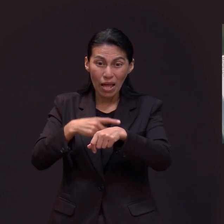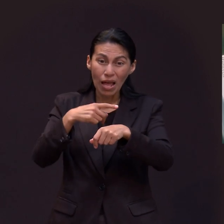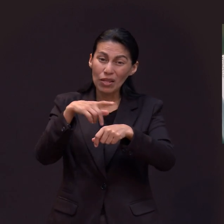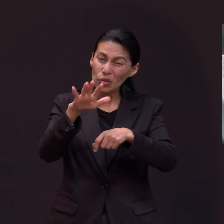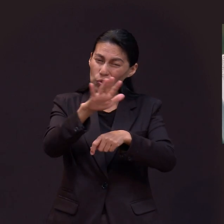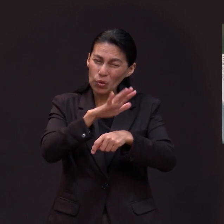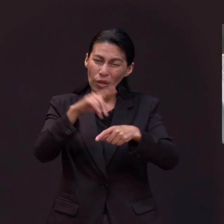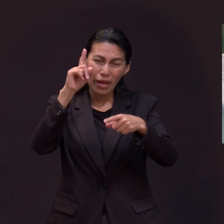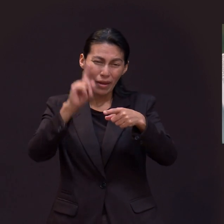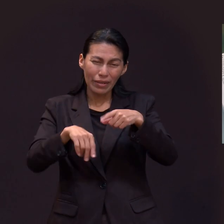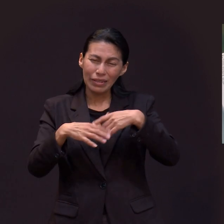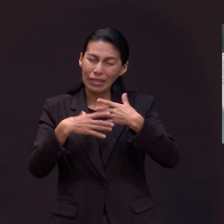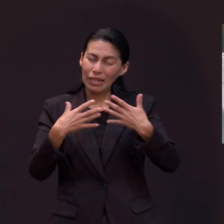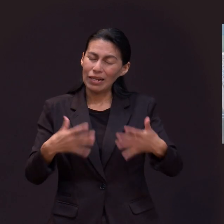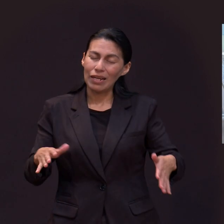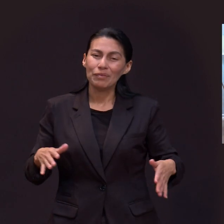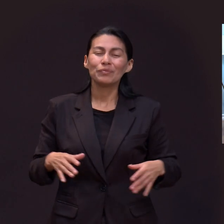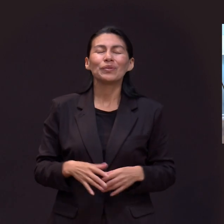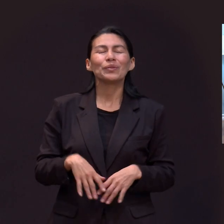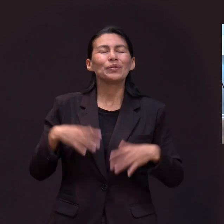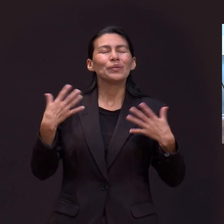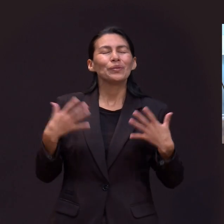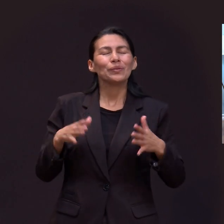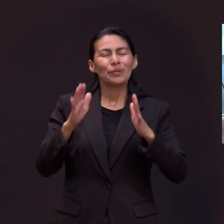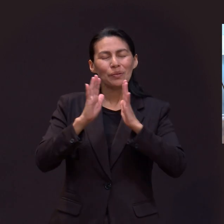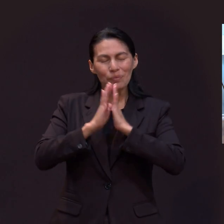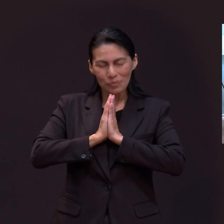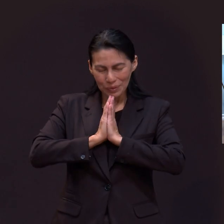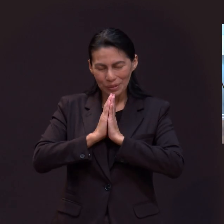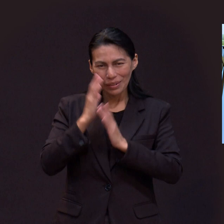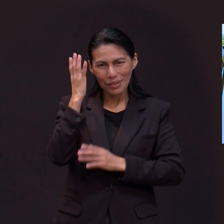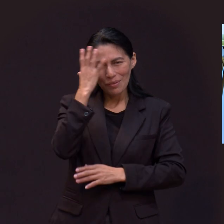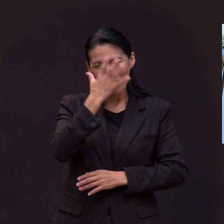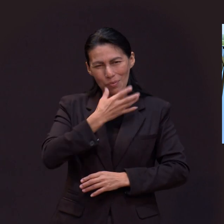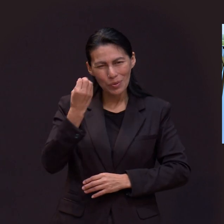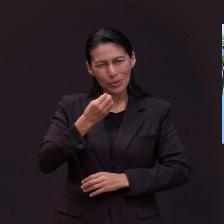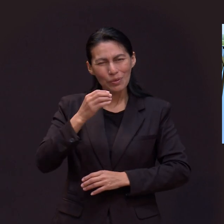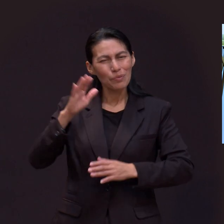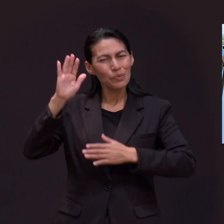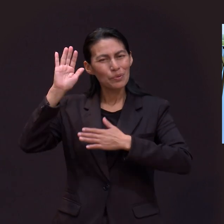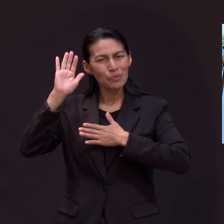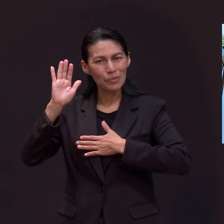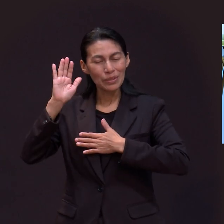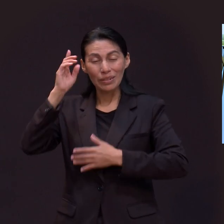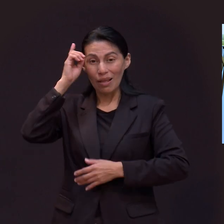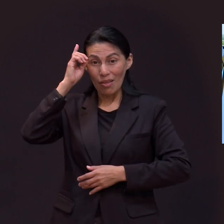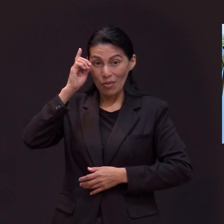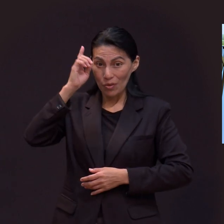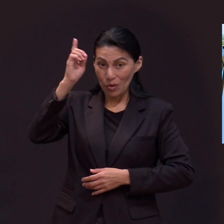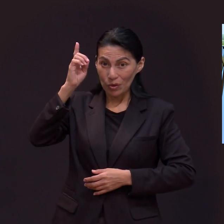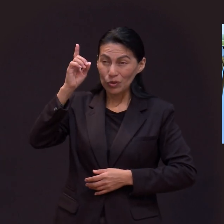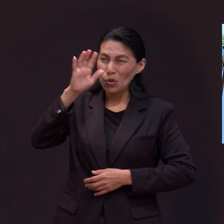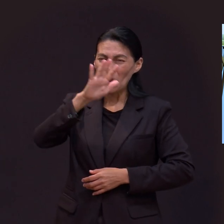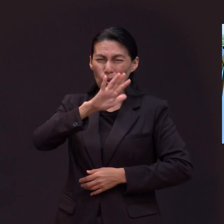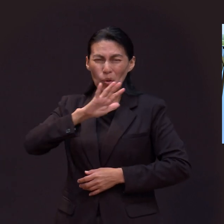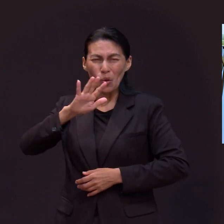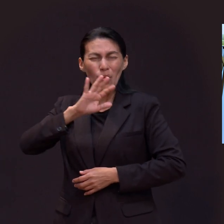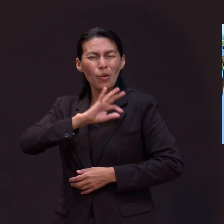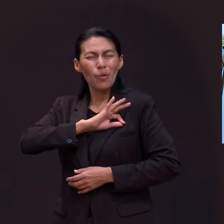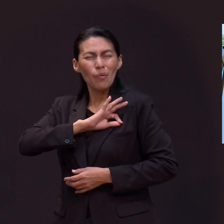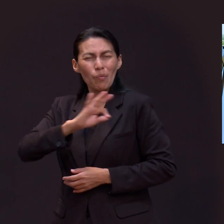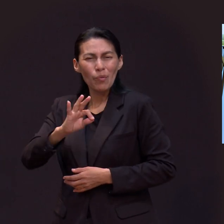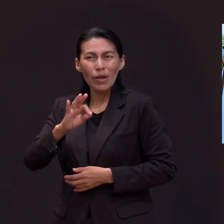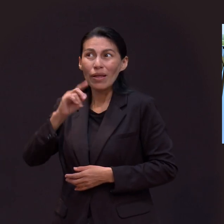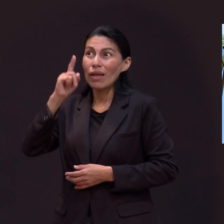medio de ti hermosa promesa para el dios de lo imposible es